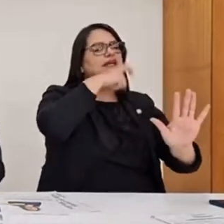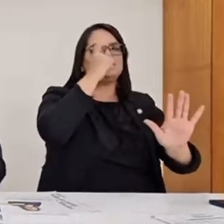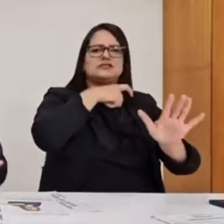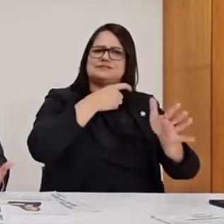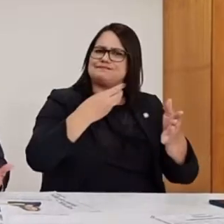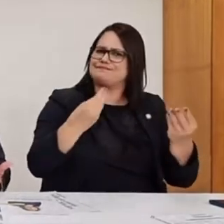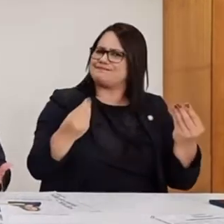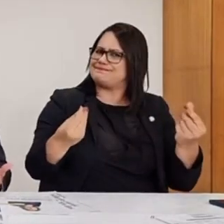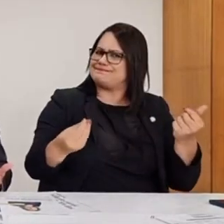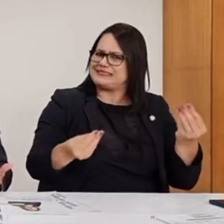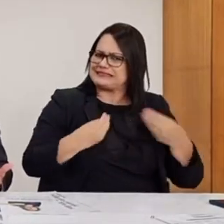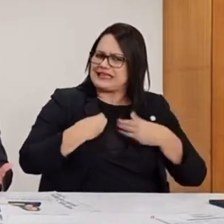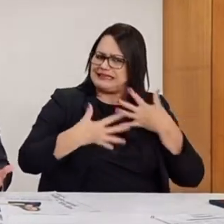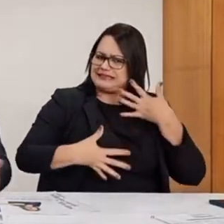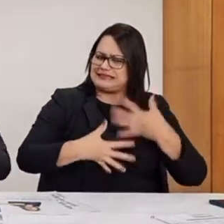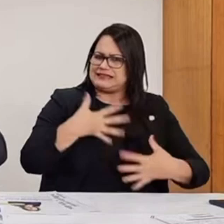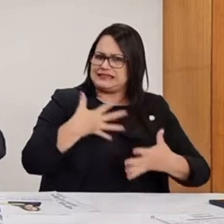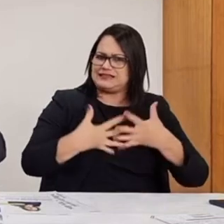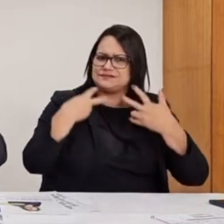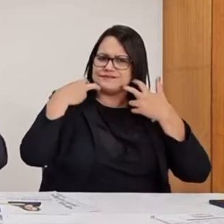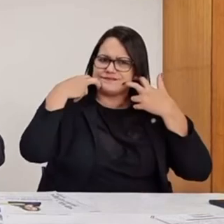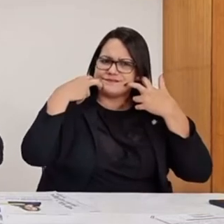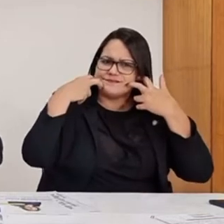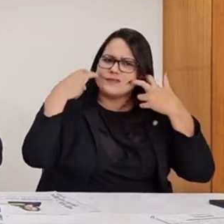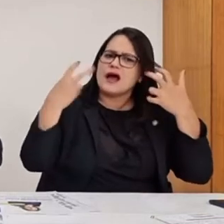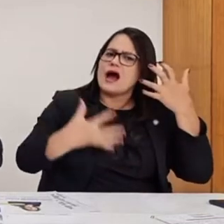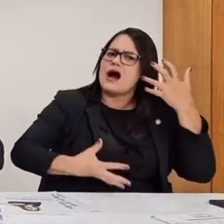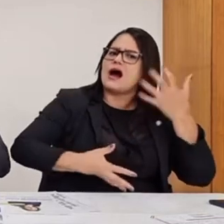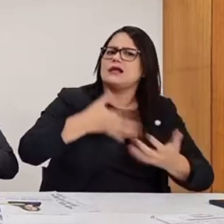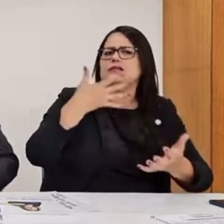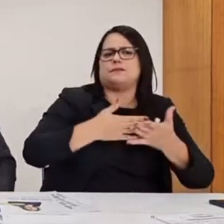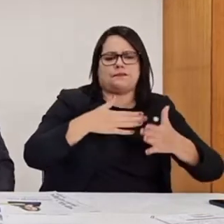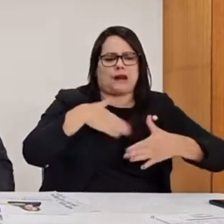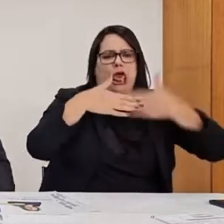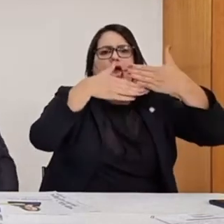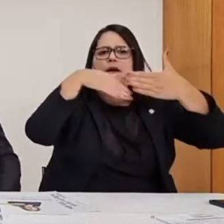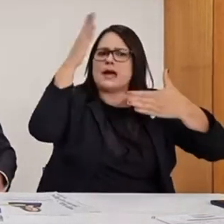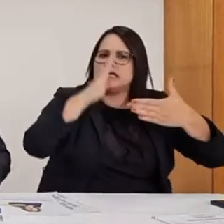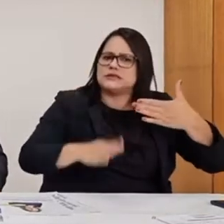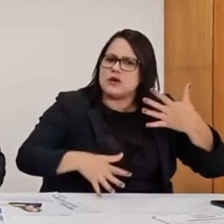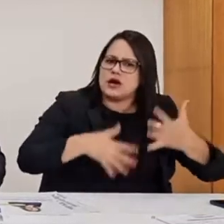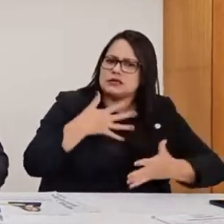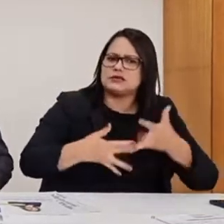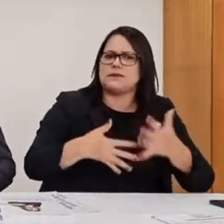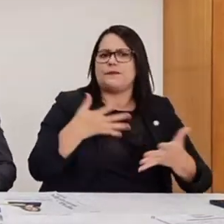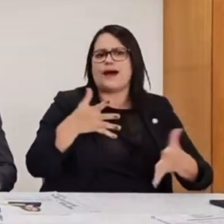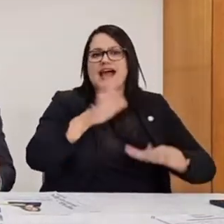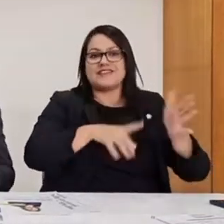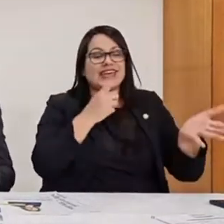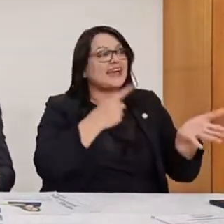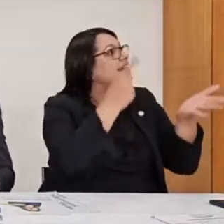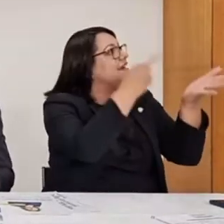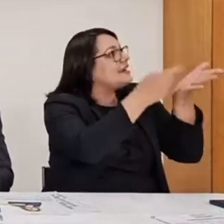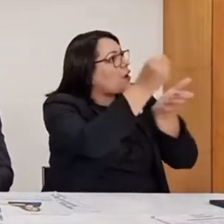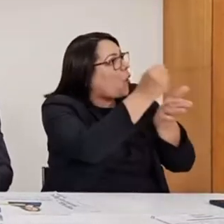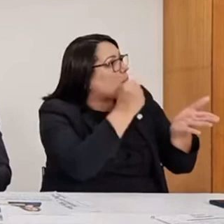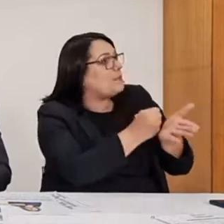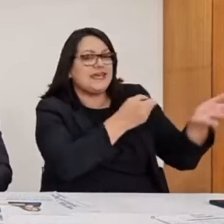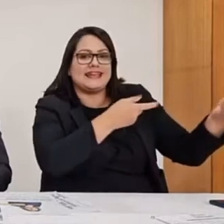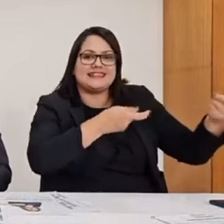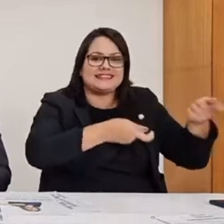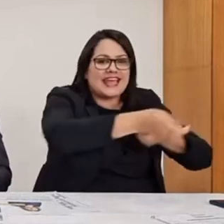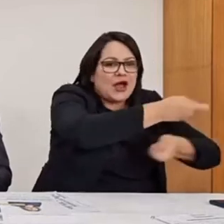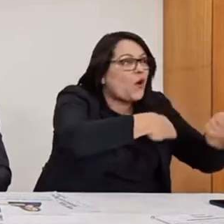ideia é constranger a gente. Tá? Isso atrapalha o Brasil. Por vezes, você pode deixar de fazer um bom negócio, pode deixar de